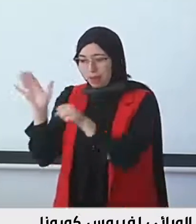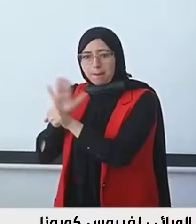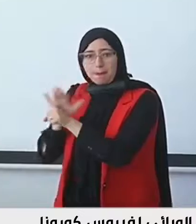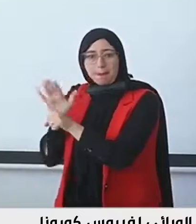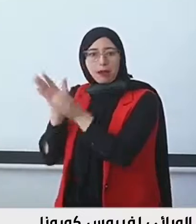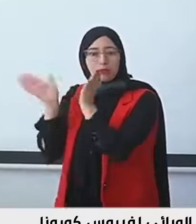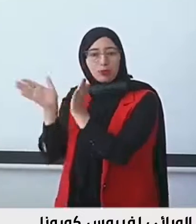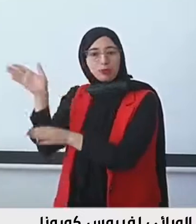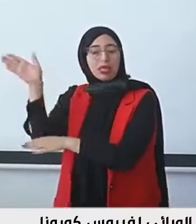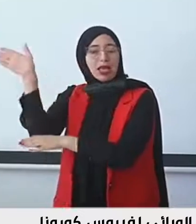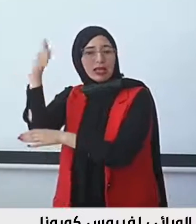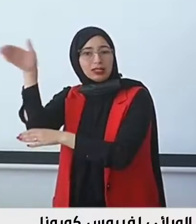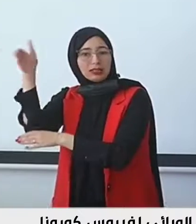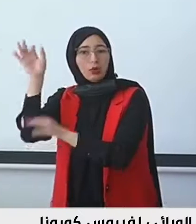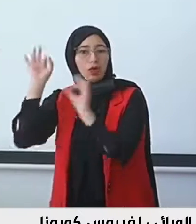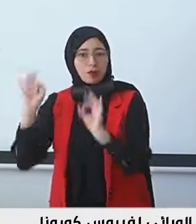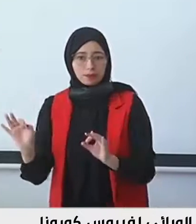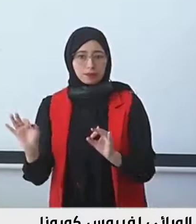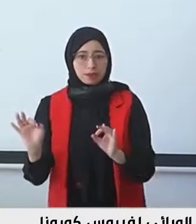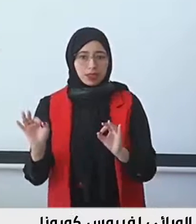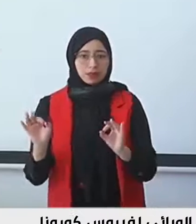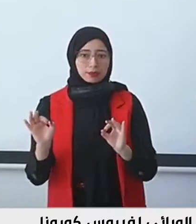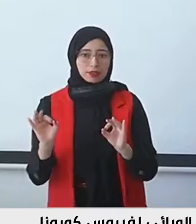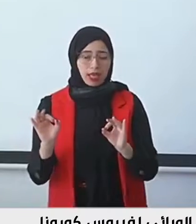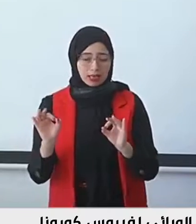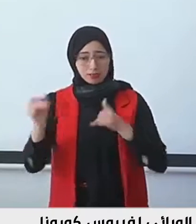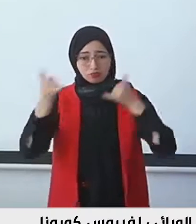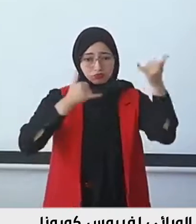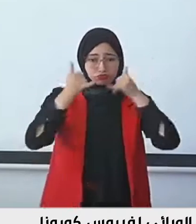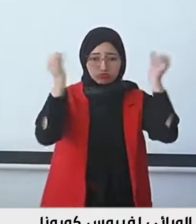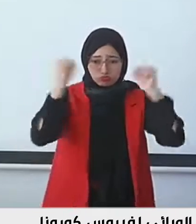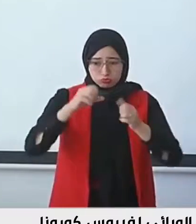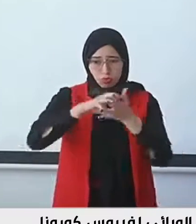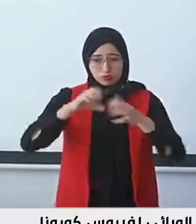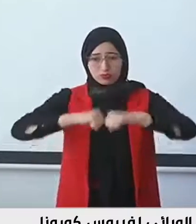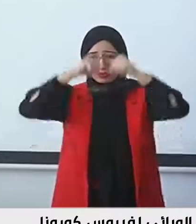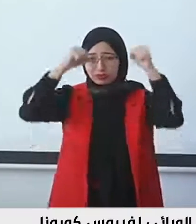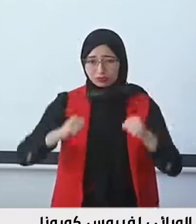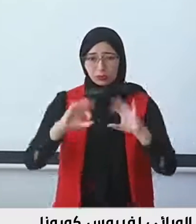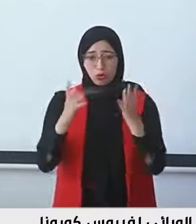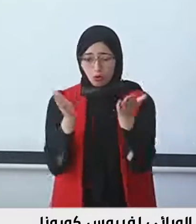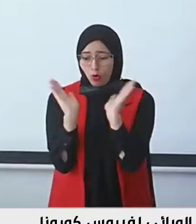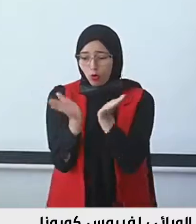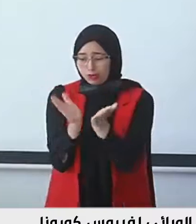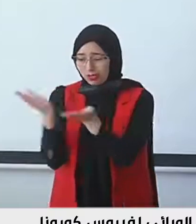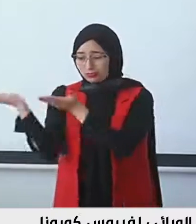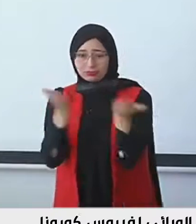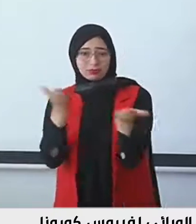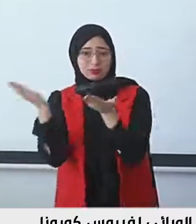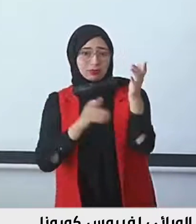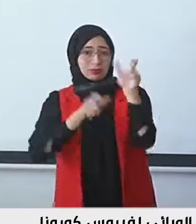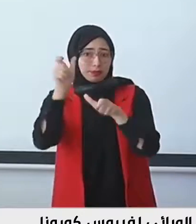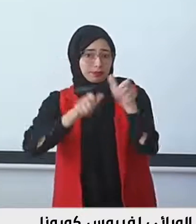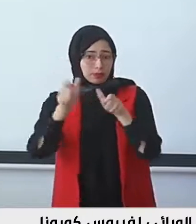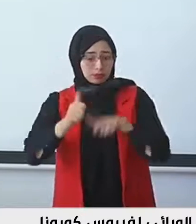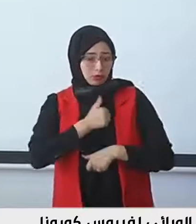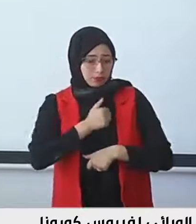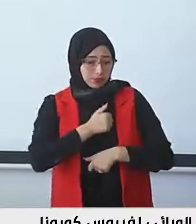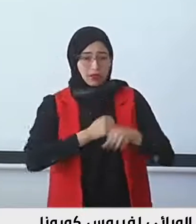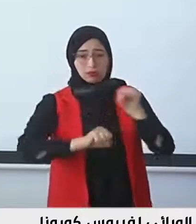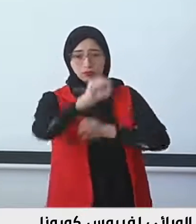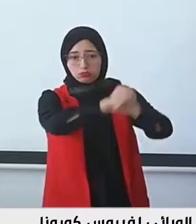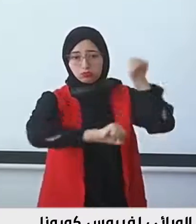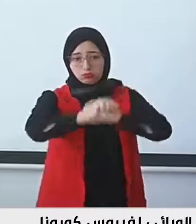كيفية التنسيق اللي تحكي عليه، معناتها بين الشوكروم قاعة العمليات، كيفاش مراخ المستشفيات تنجم ترسل المرضى نتاعها